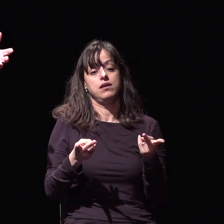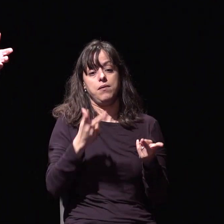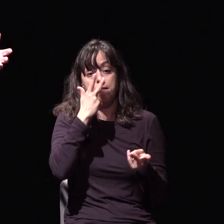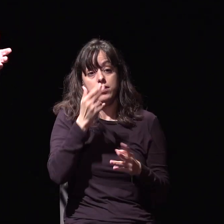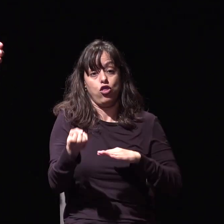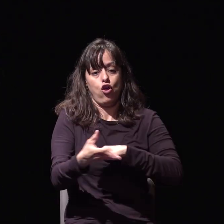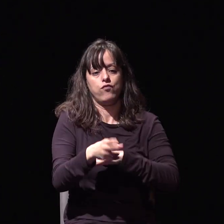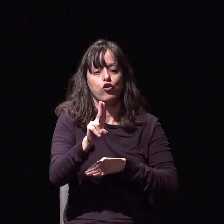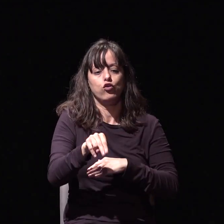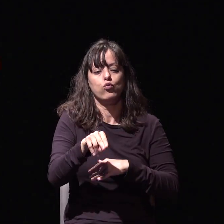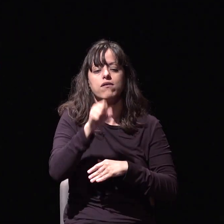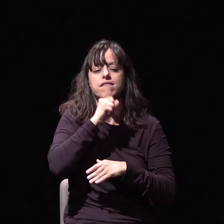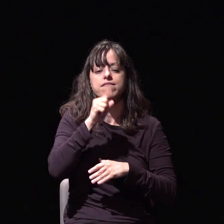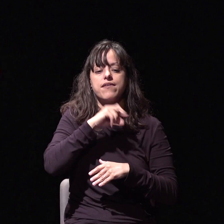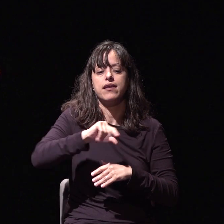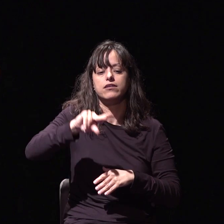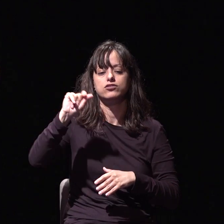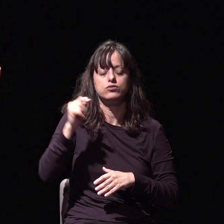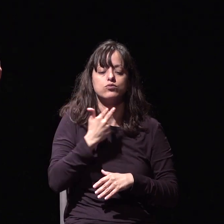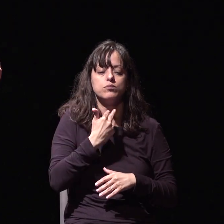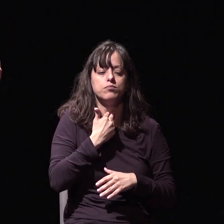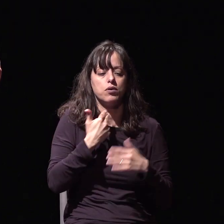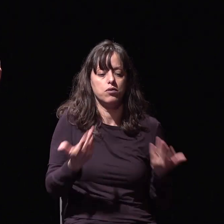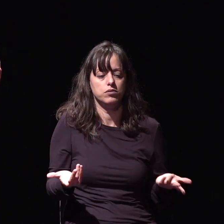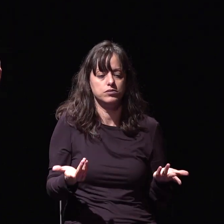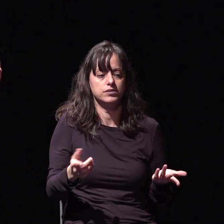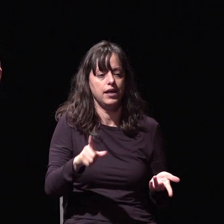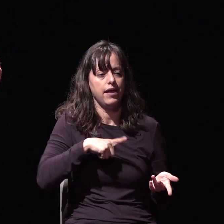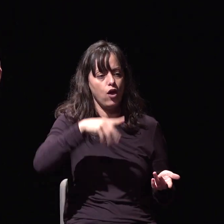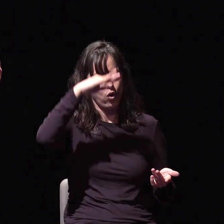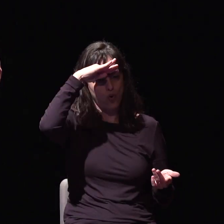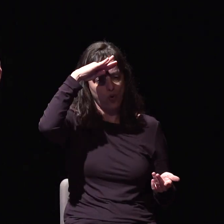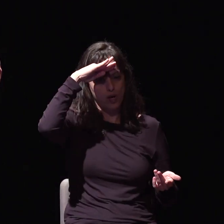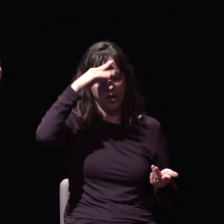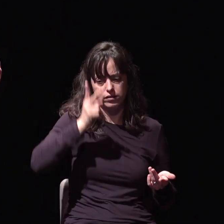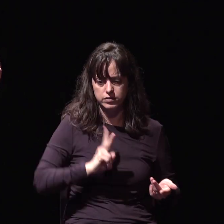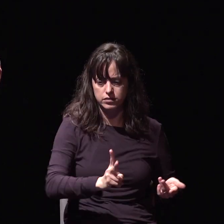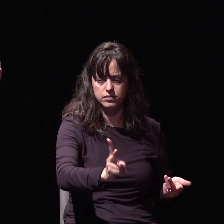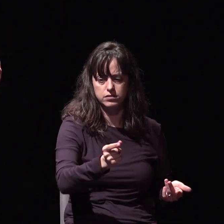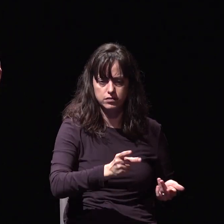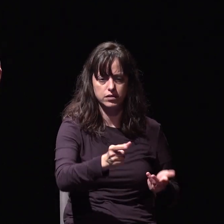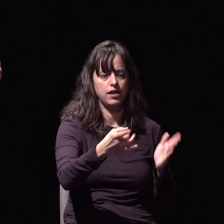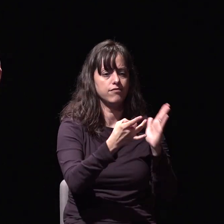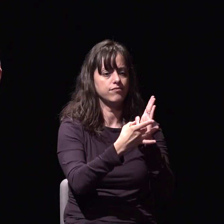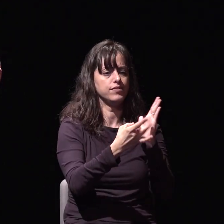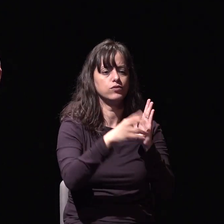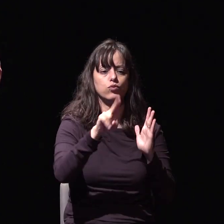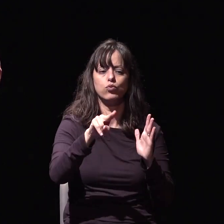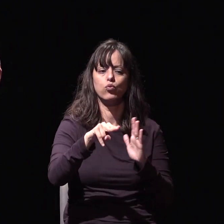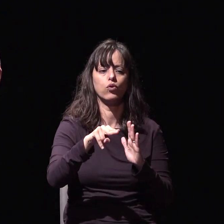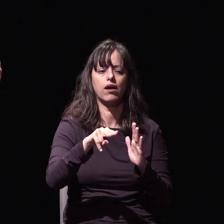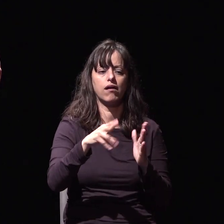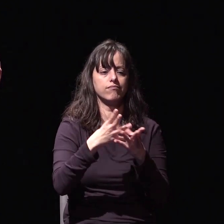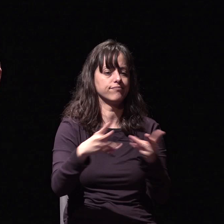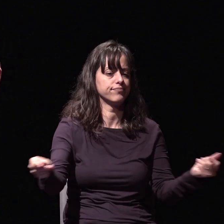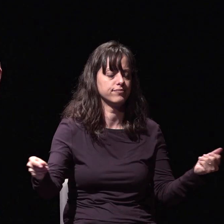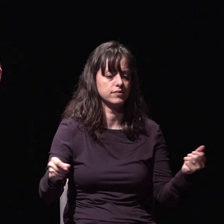nova, ela não pode envelhecer. Né, a ideia do concreto como uma pedra eterna, de que o vidro não envelhece, e a gente